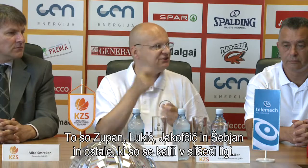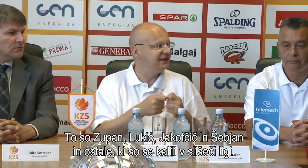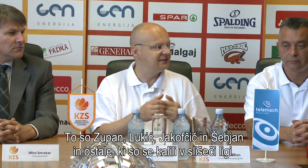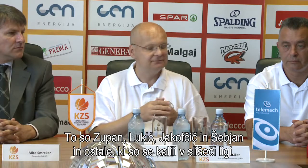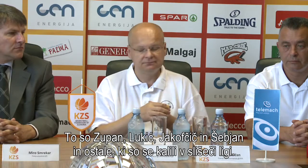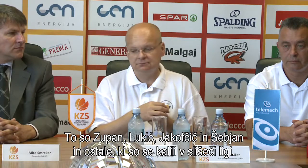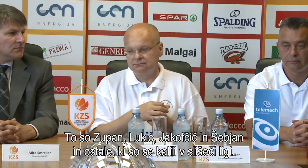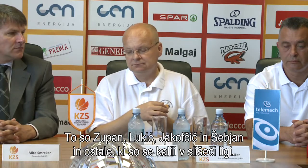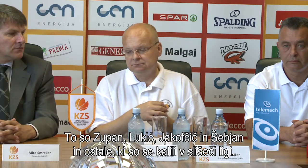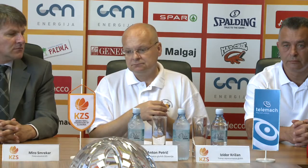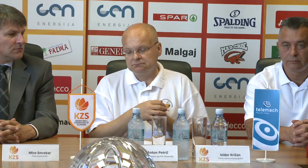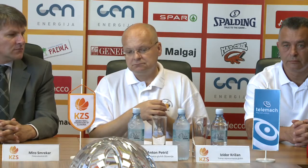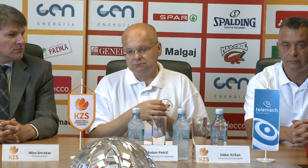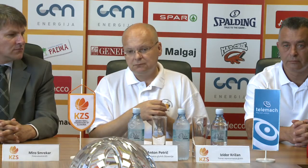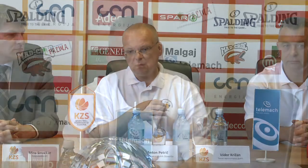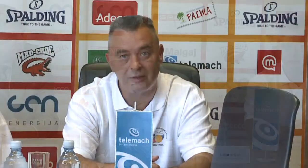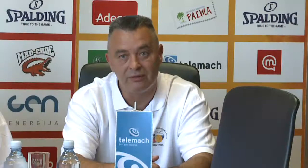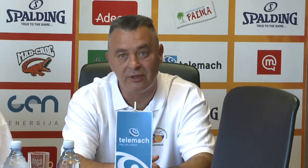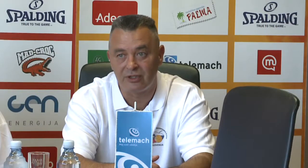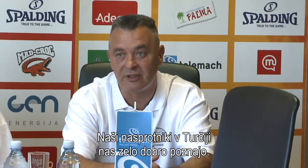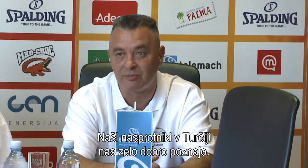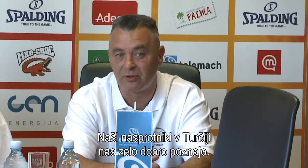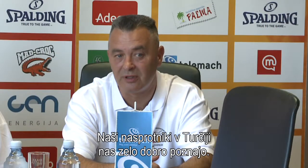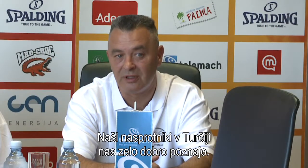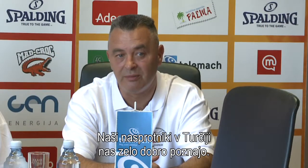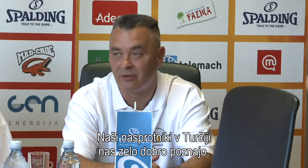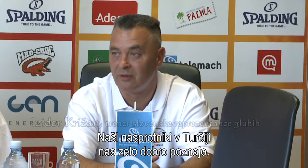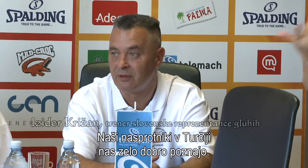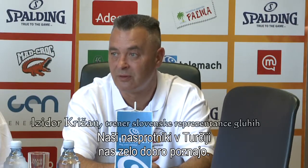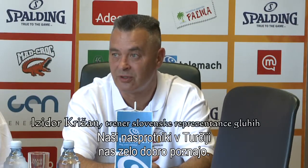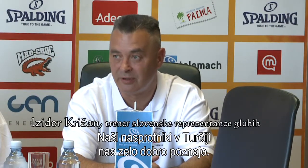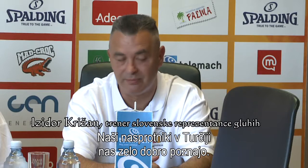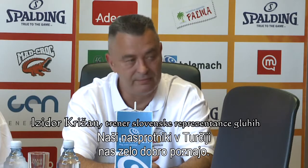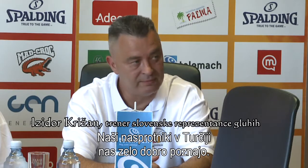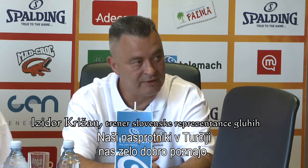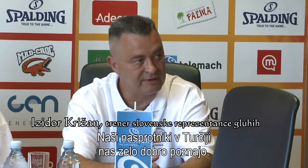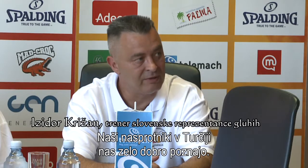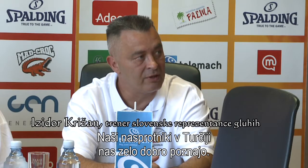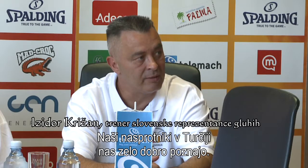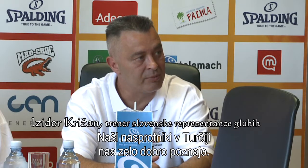v Sišeči ligi. Naši nasprotniki, ki bojo v Turčiji, nas zelo dobro